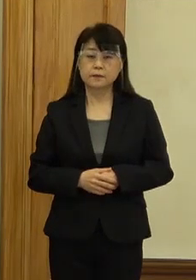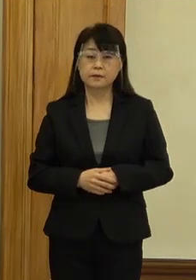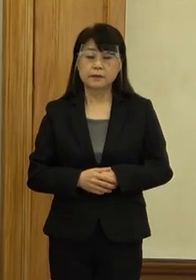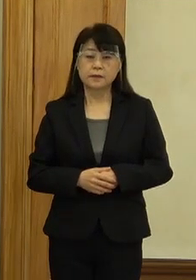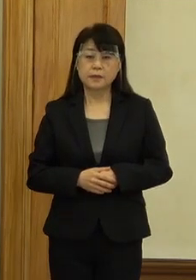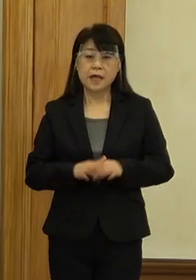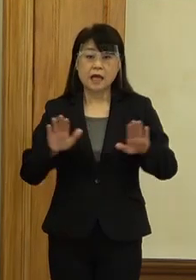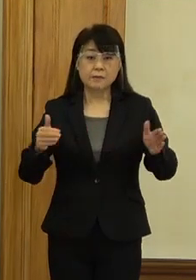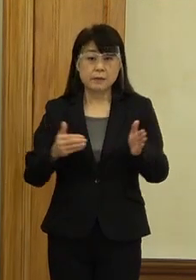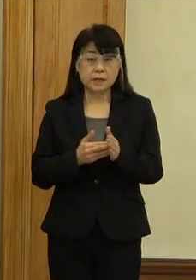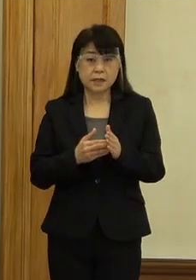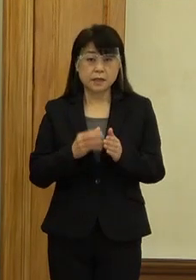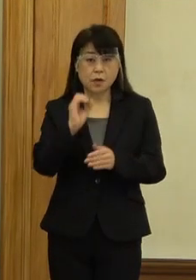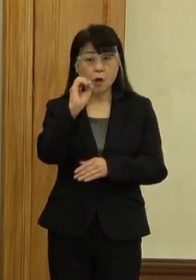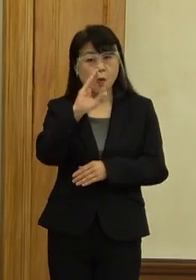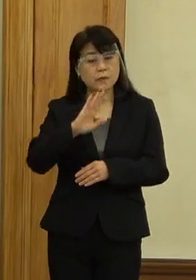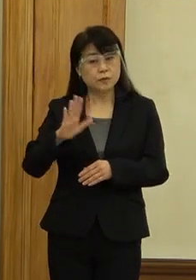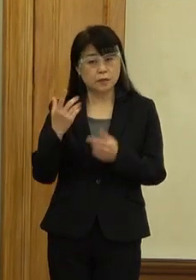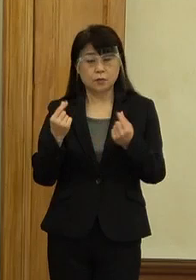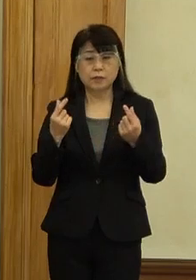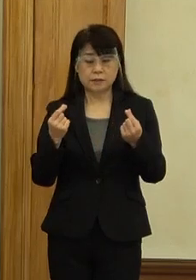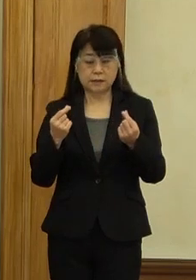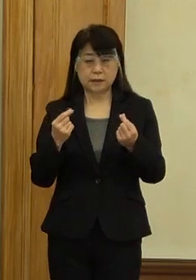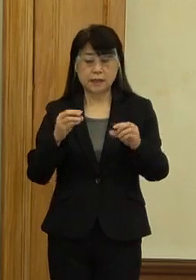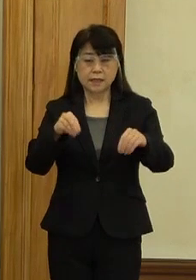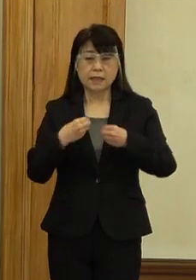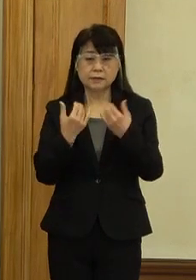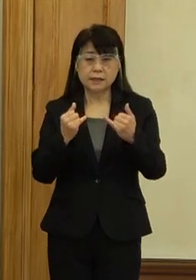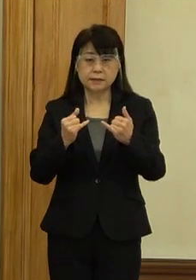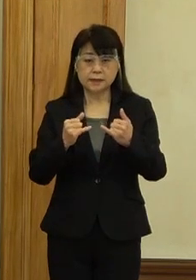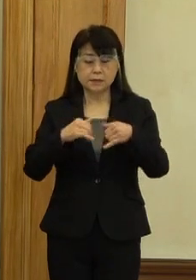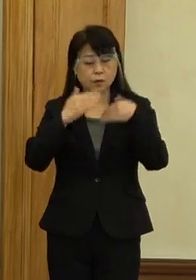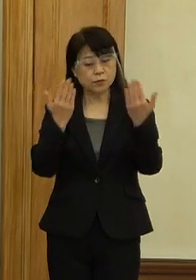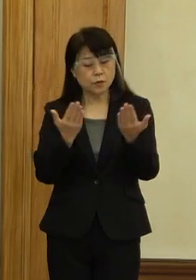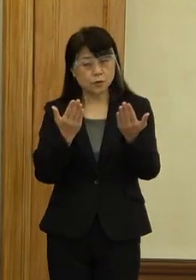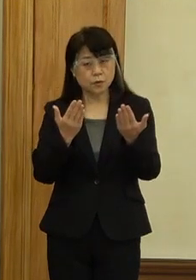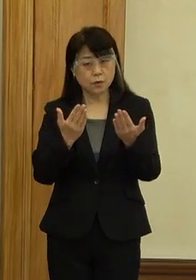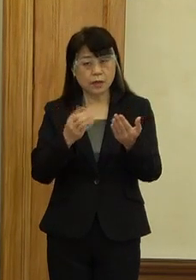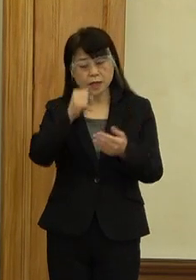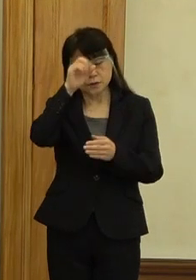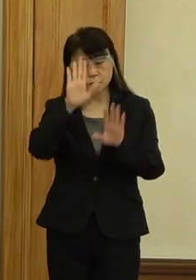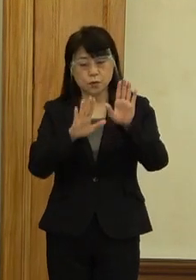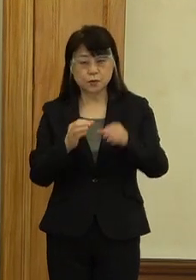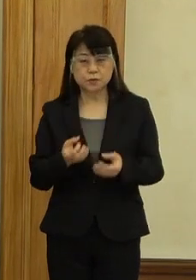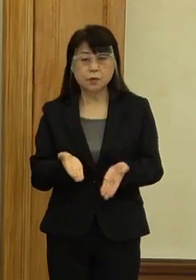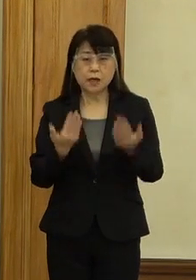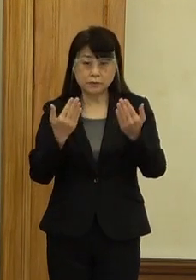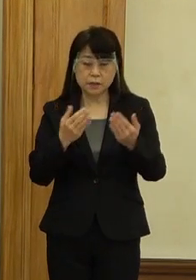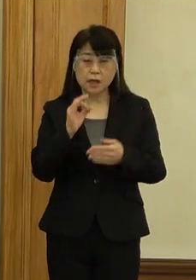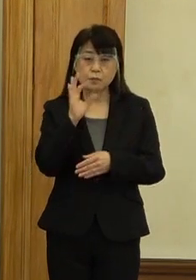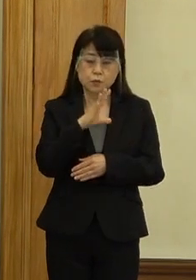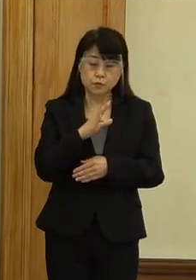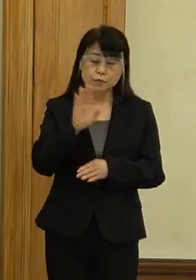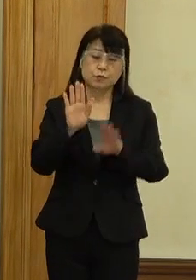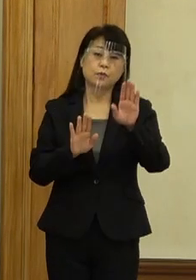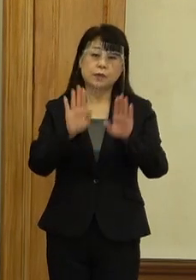れまでのオミクロン株と同様の傾向ですが、感染者のほとんどが軽症または無症状となっています